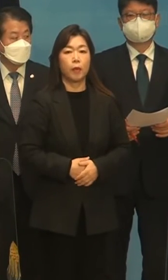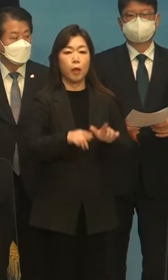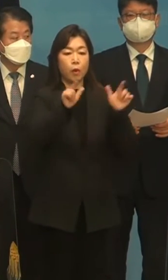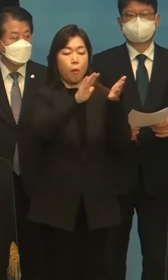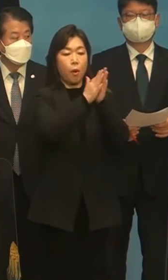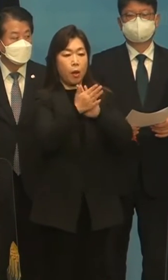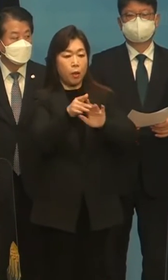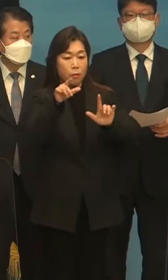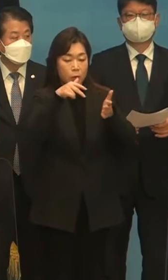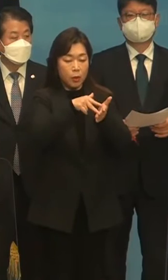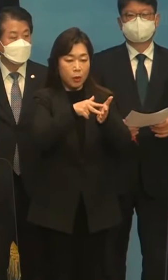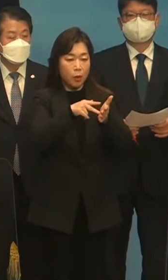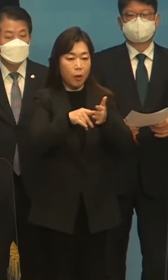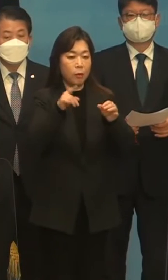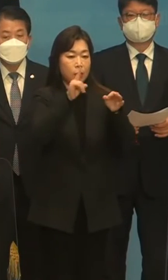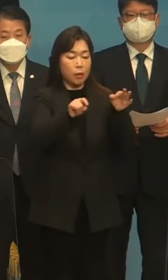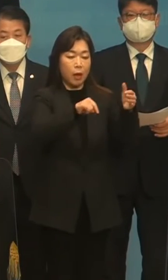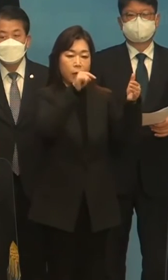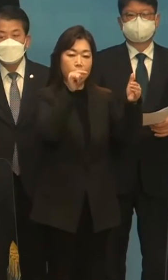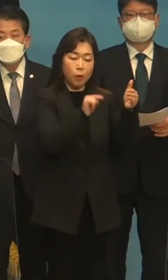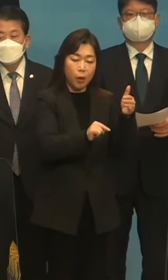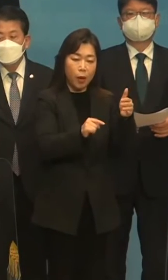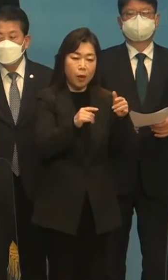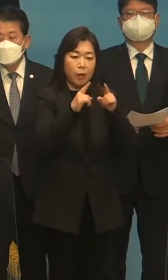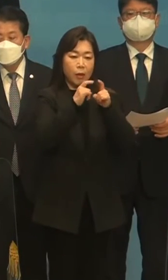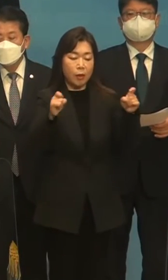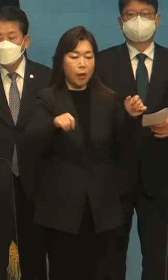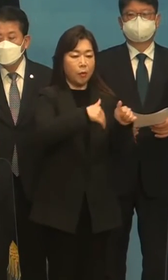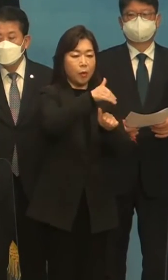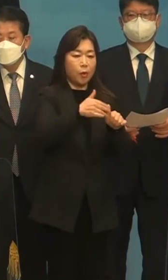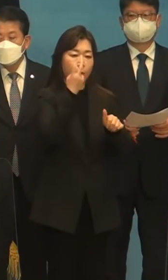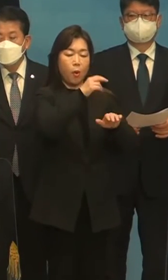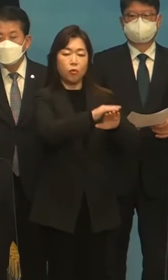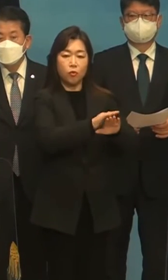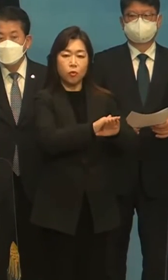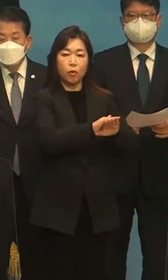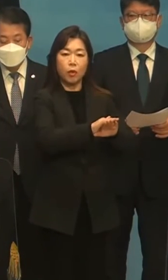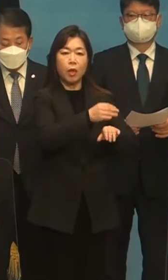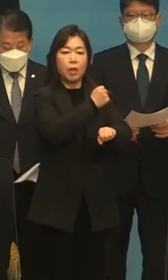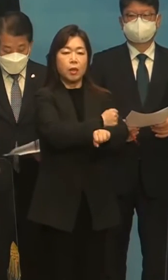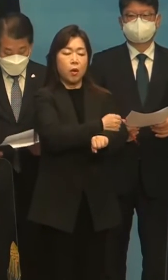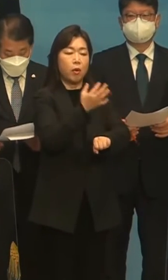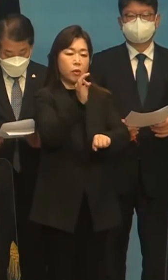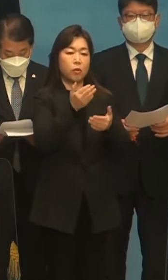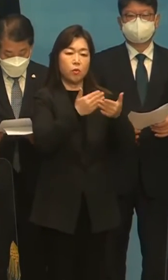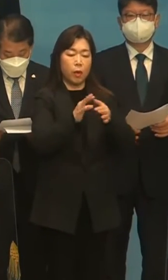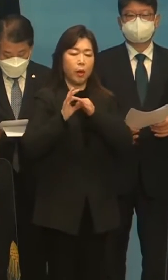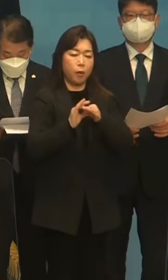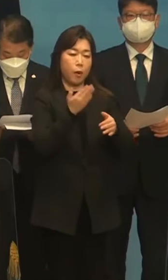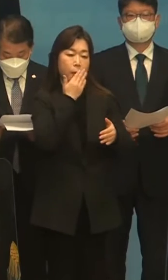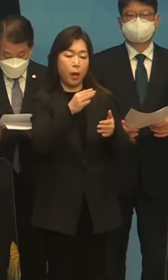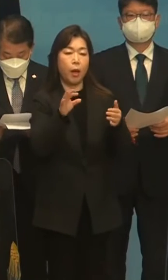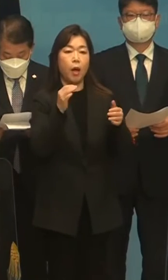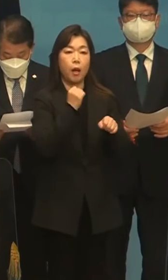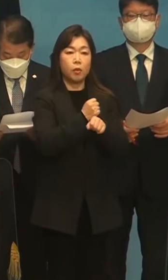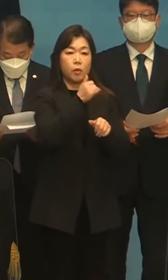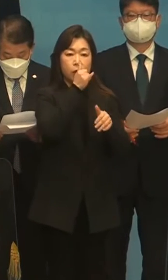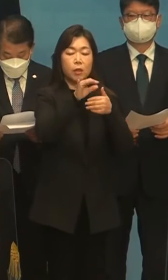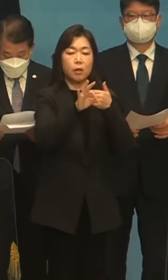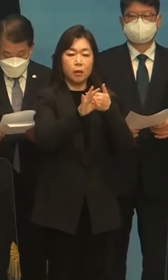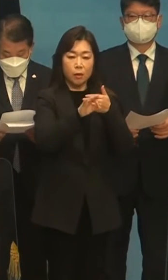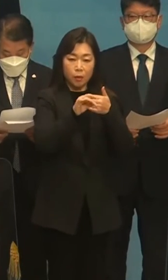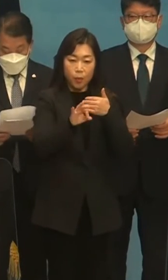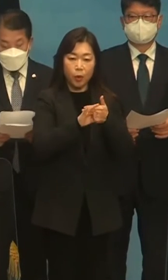등 차원에서 사찰림의 생태계 유지 및 증진을 위한 기능을 인정하고 지속 가능한 활용을 위해 생태계